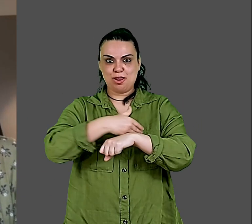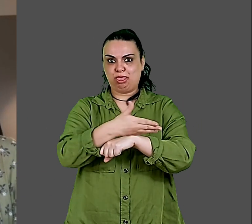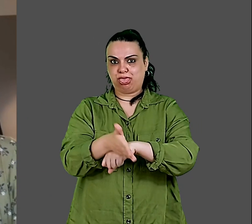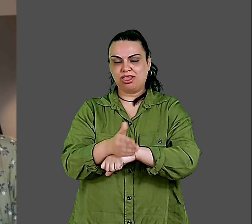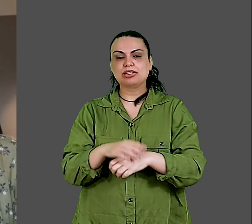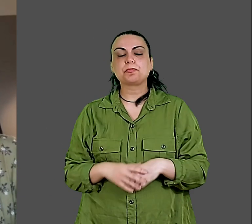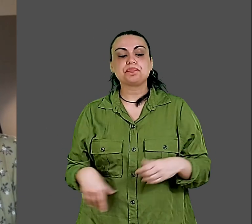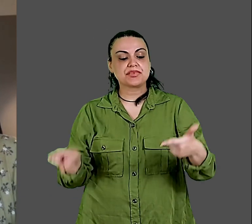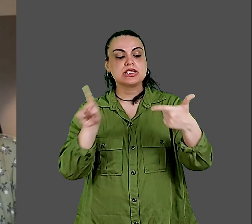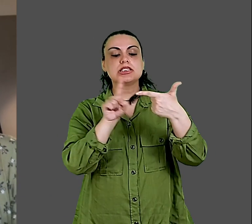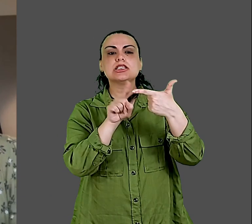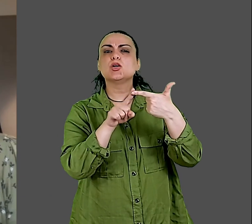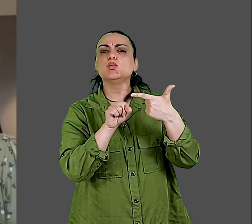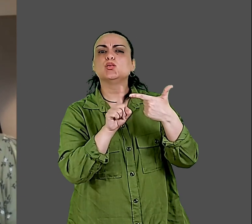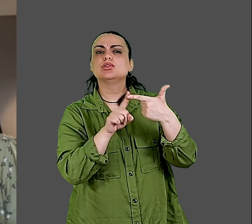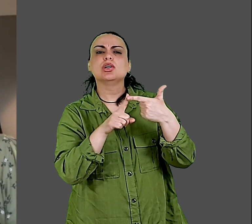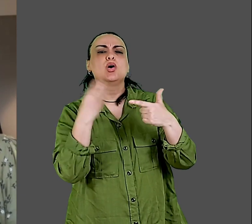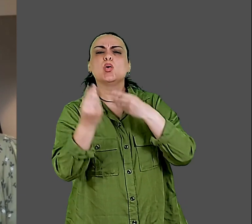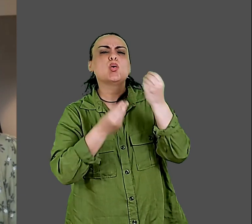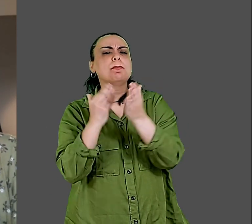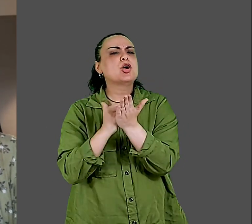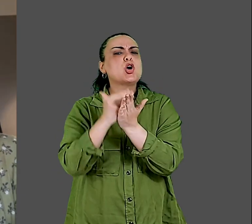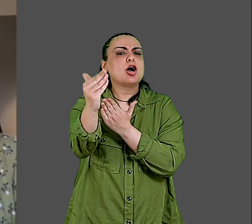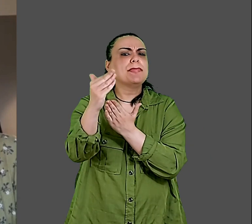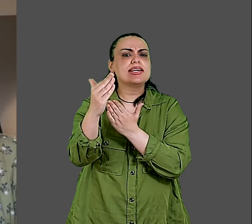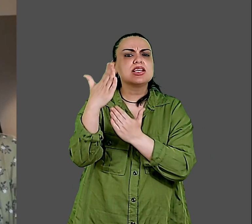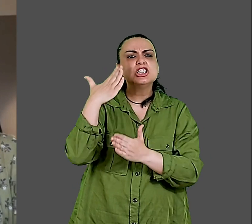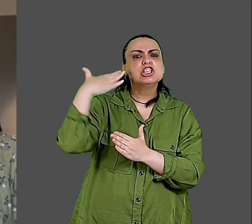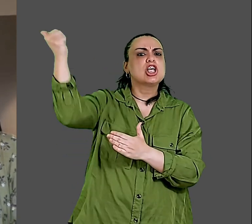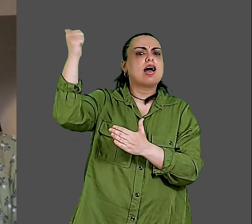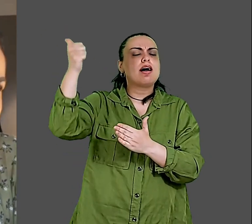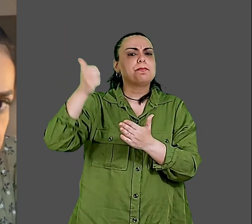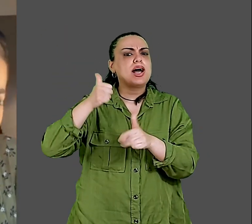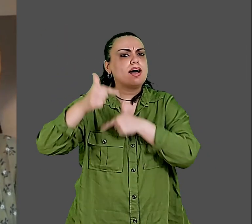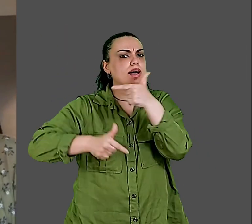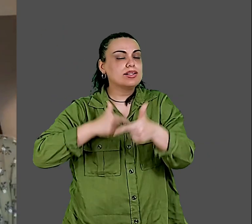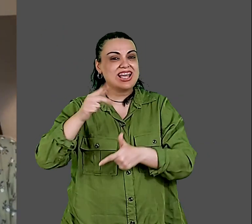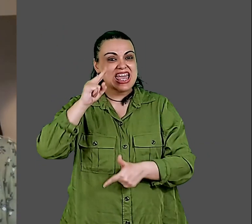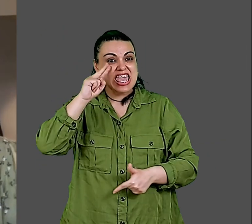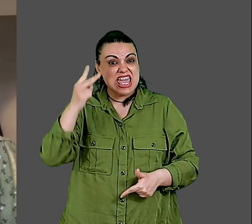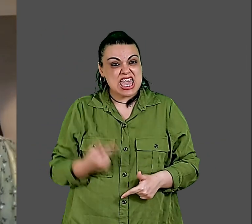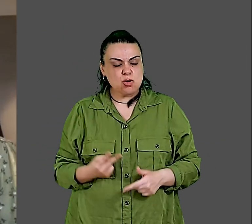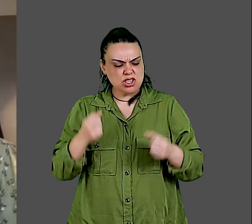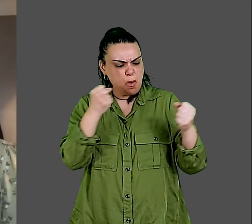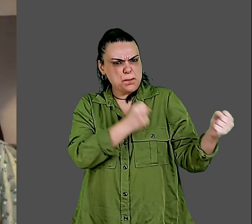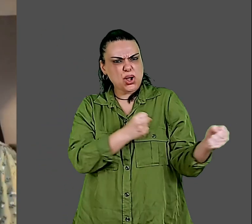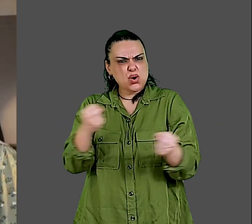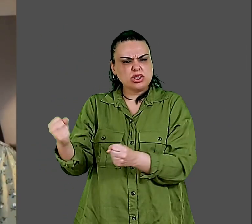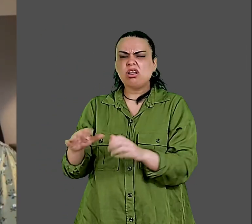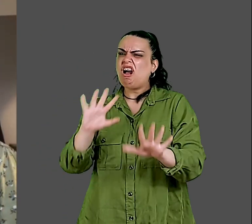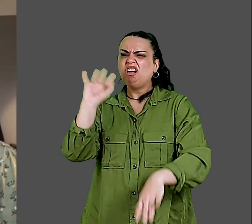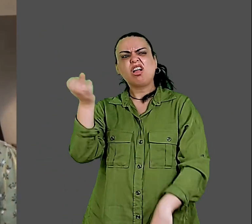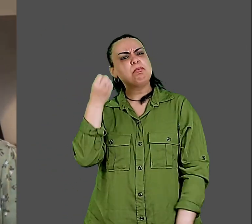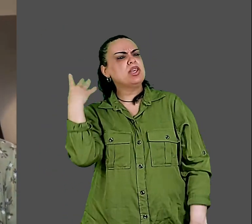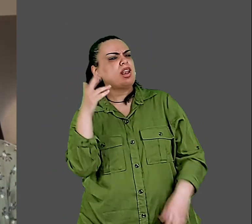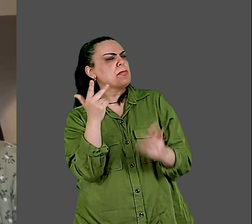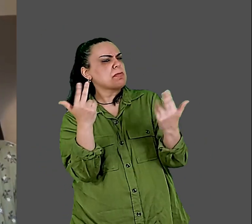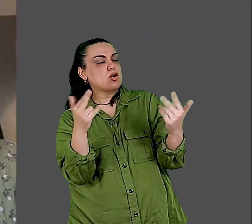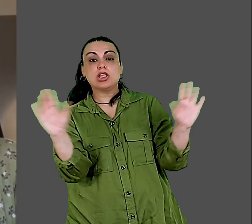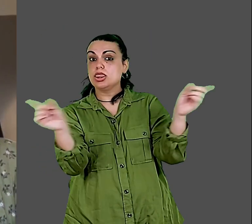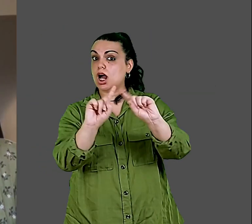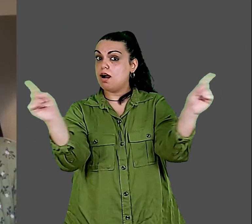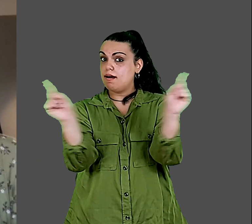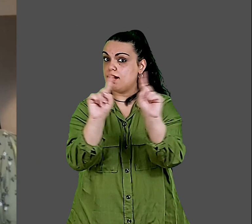ponto, como se inicia uma chamada? Reconhecendo o poder de quem me chamou. Camila, mas não é tudo a mesma coisa? Não é